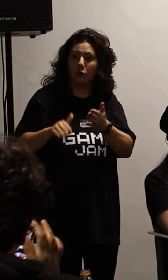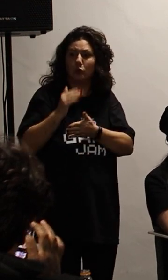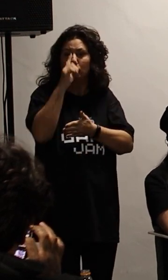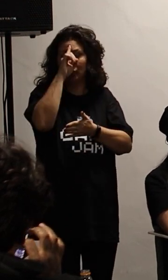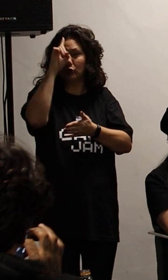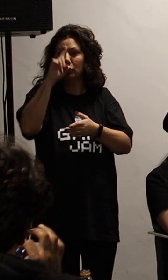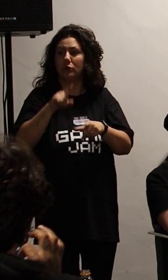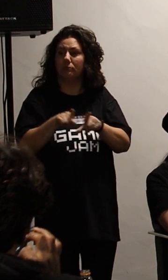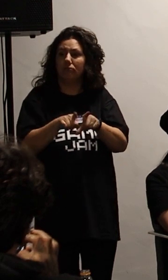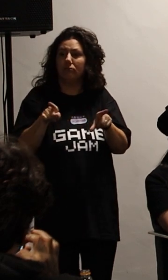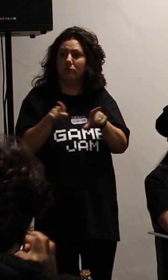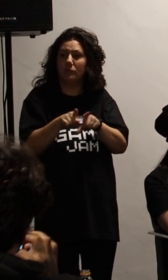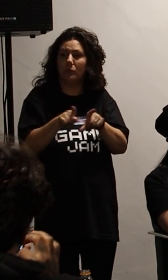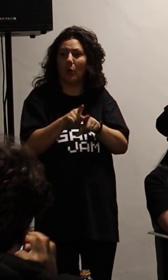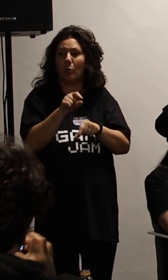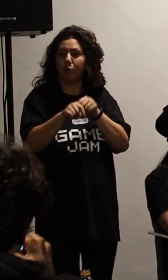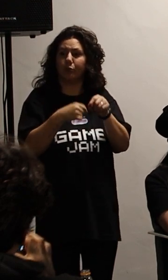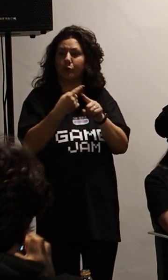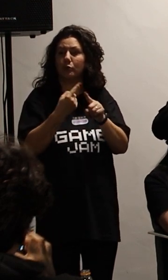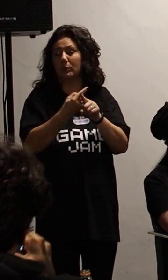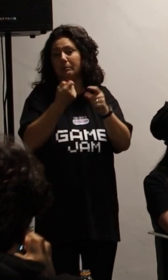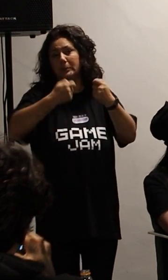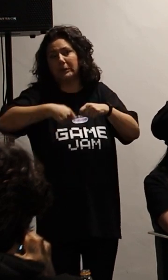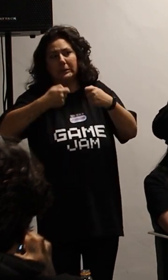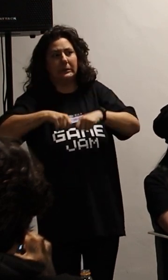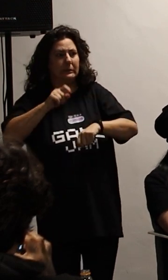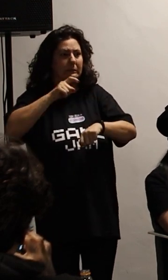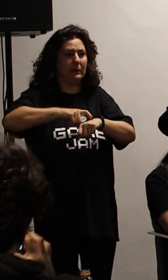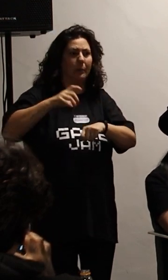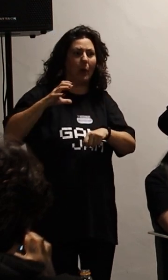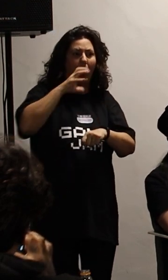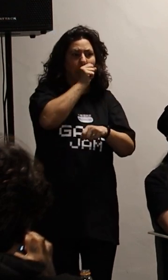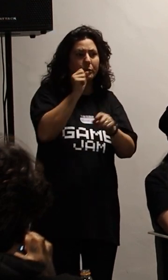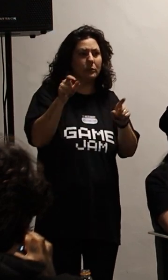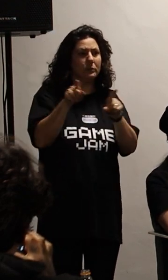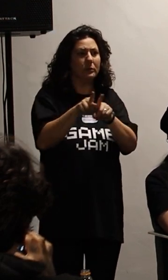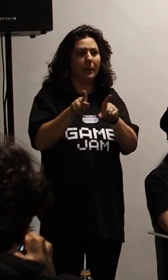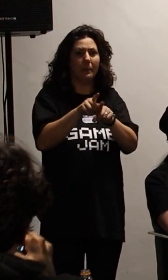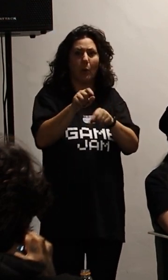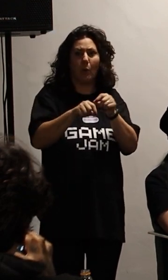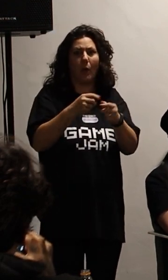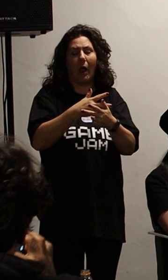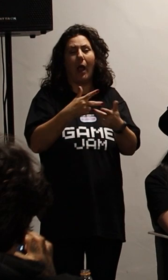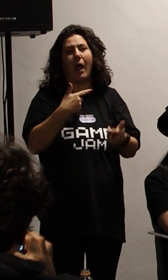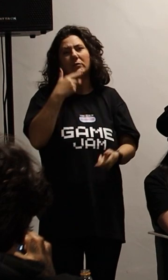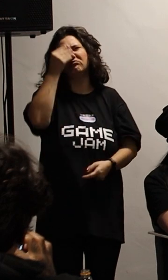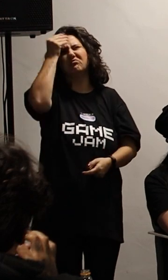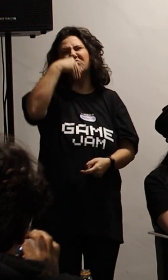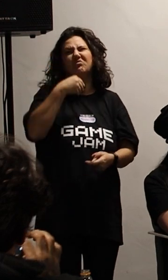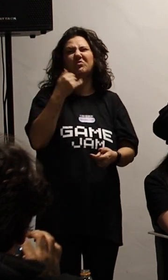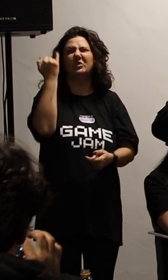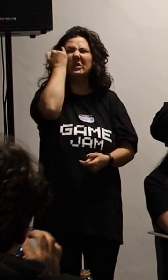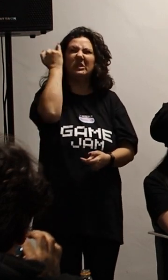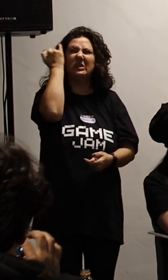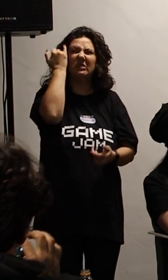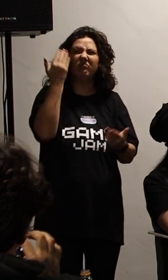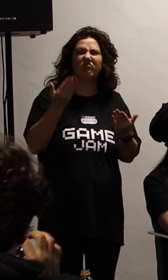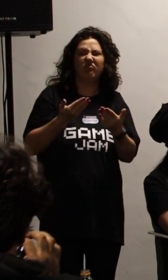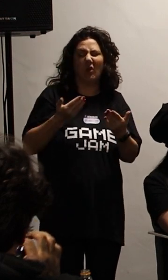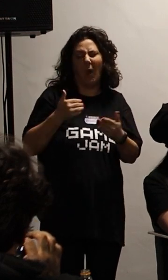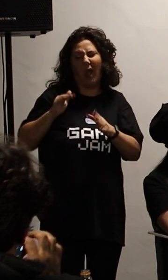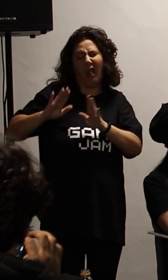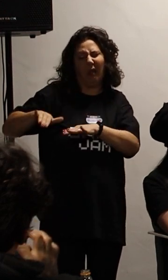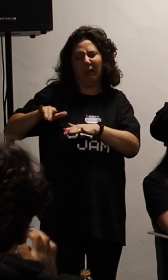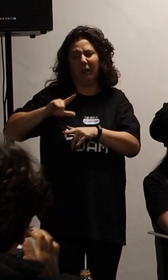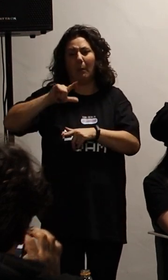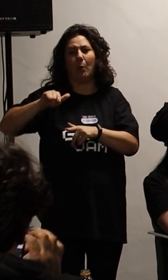novas, também pela necessidade, pelo tempo curto. Então, aquela coisa da preguiça, eu estou com preguiça. Isso fica de lado,